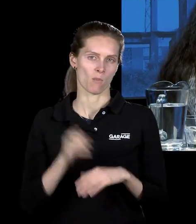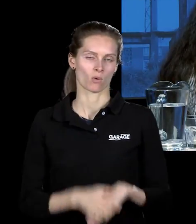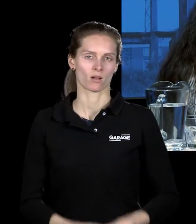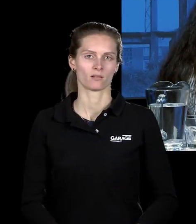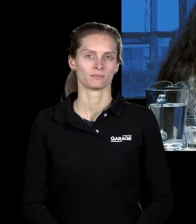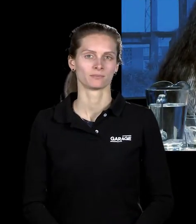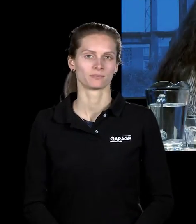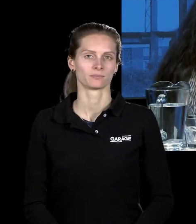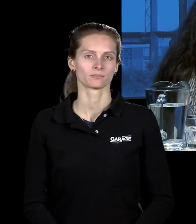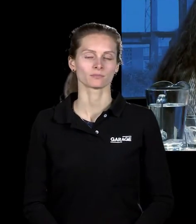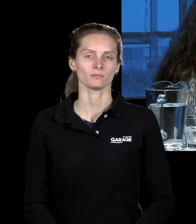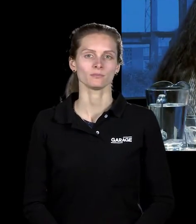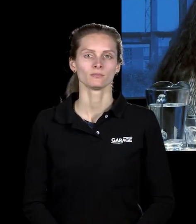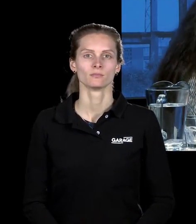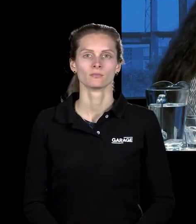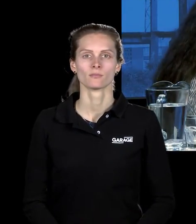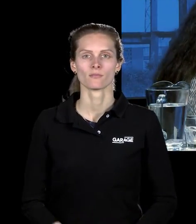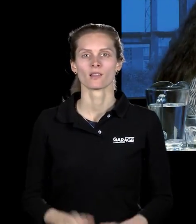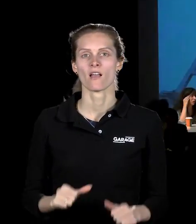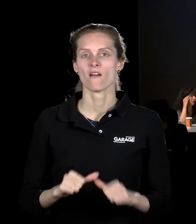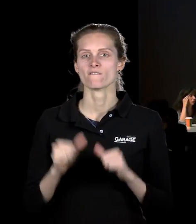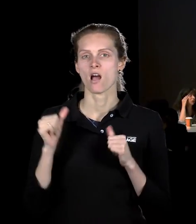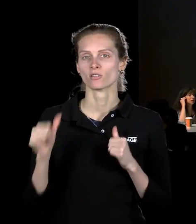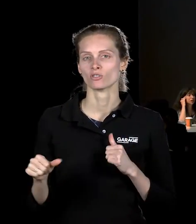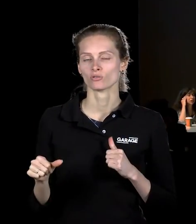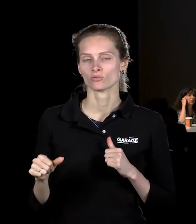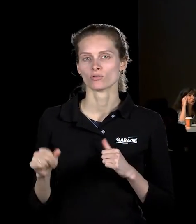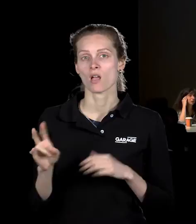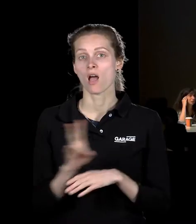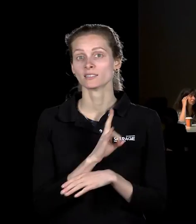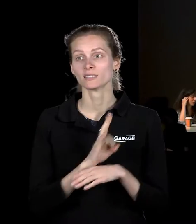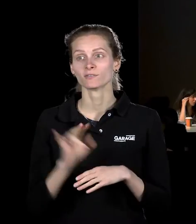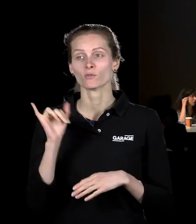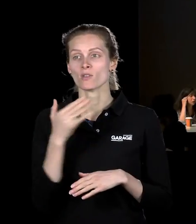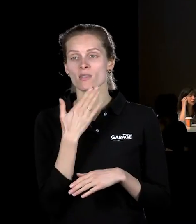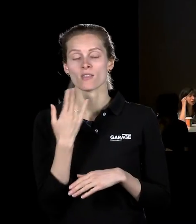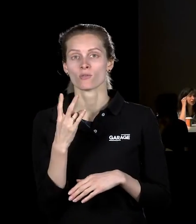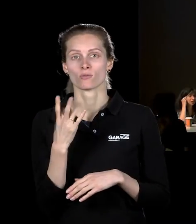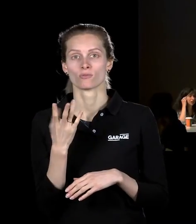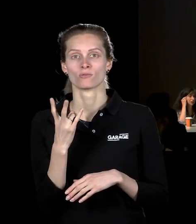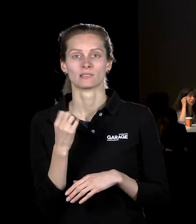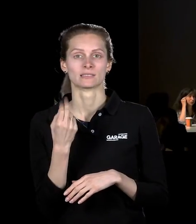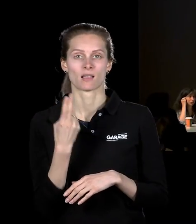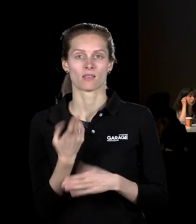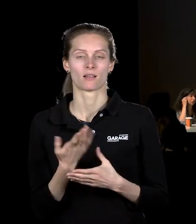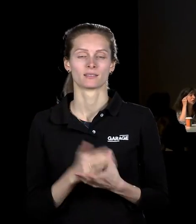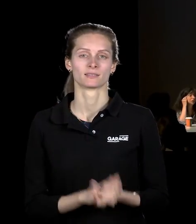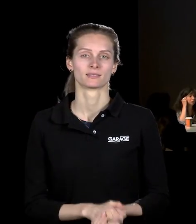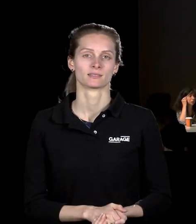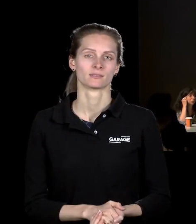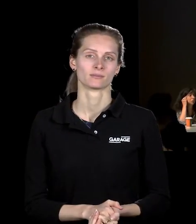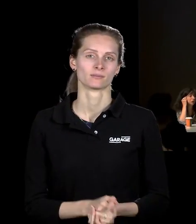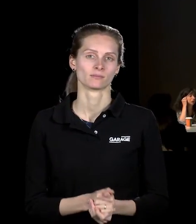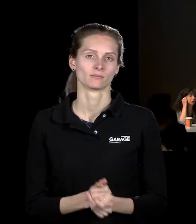бы, опять-таки, церкви кальвинизма, но в отличие от церквей, у них нету национальной. У них нету национальности, это абсолютно